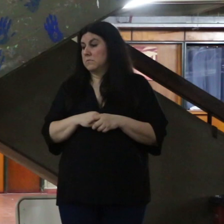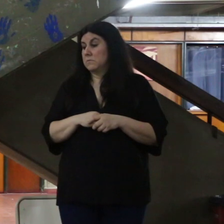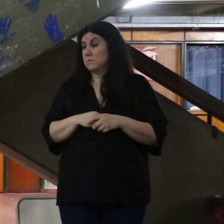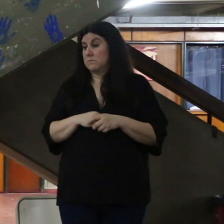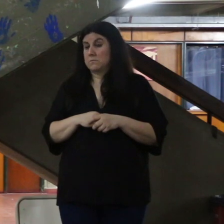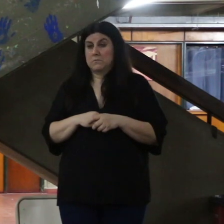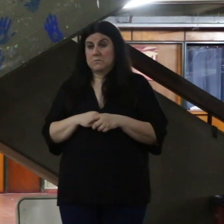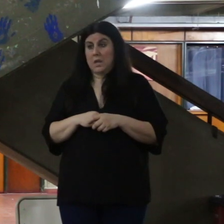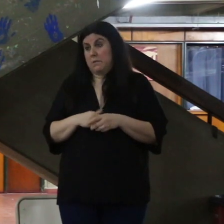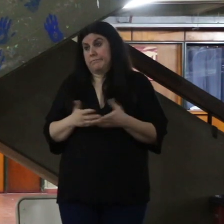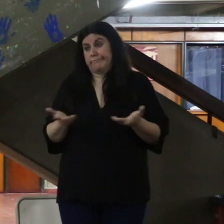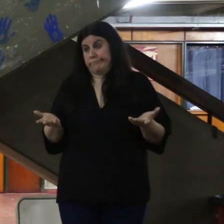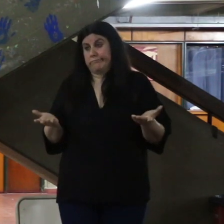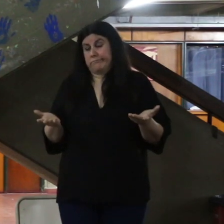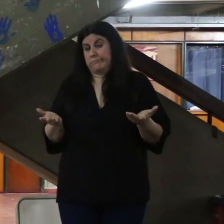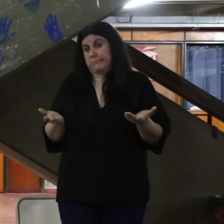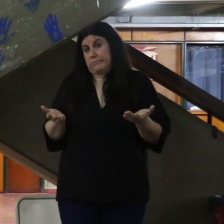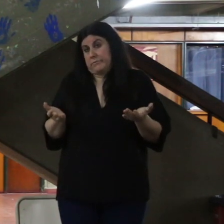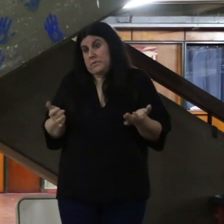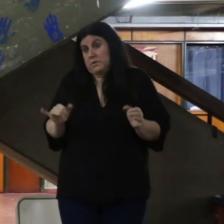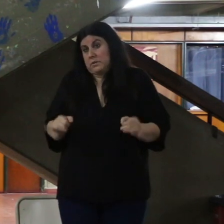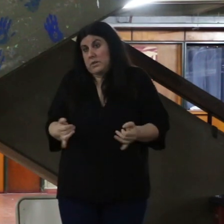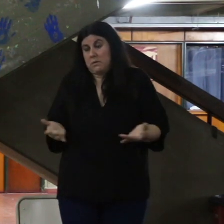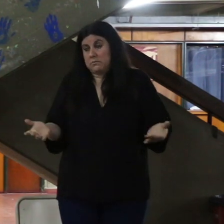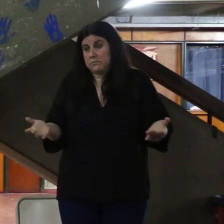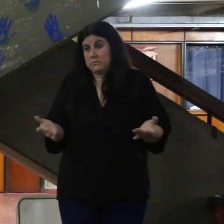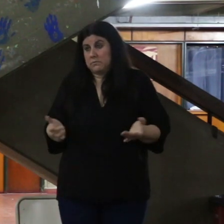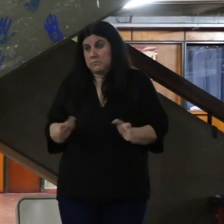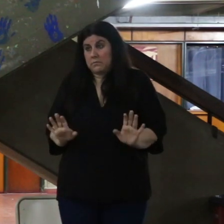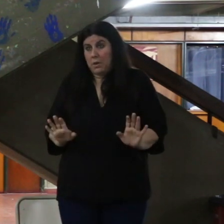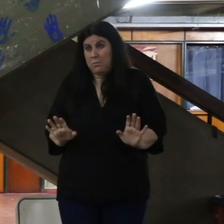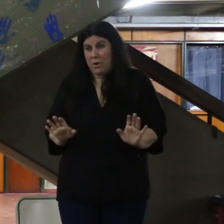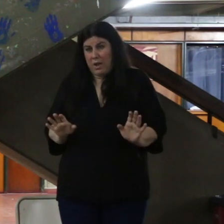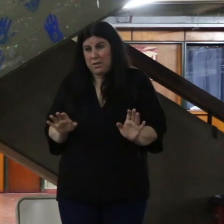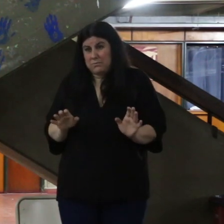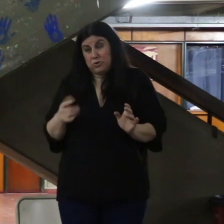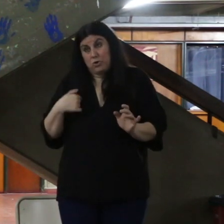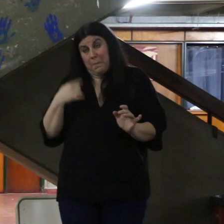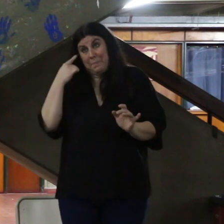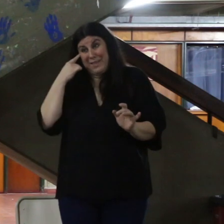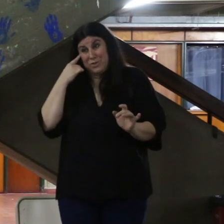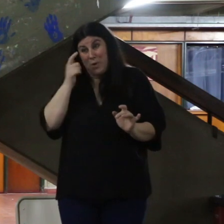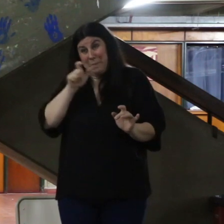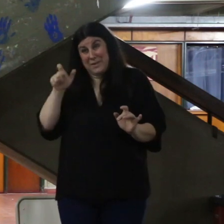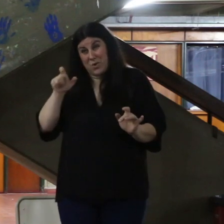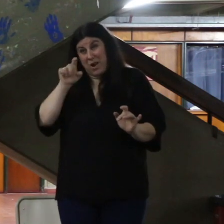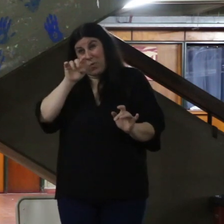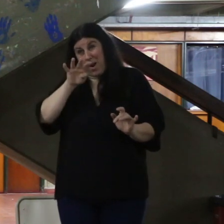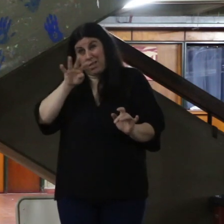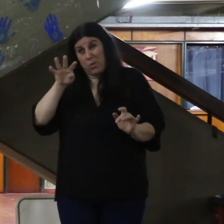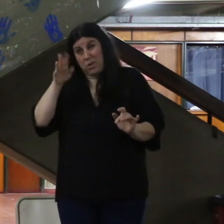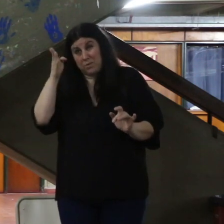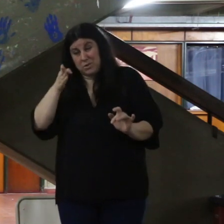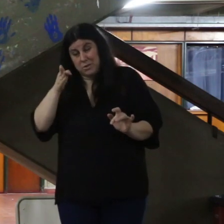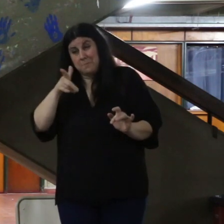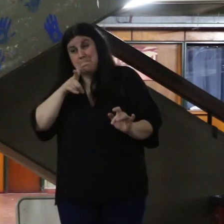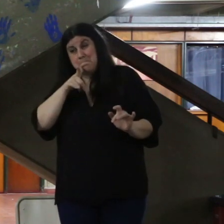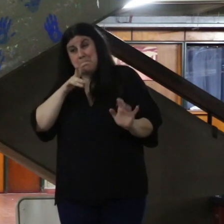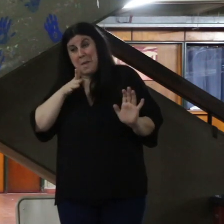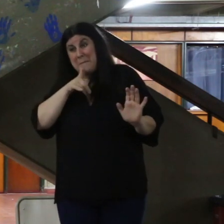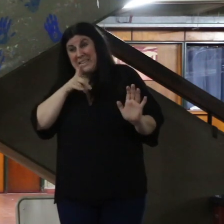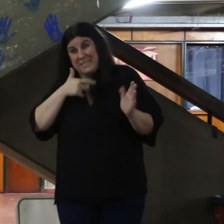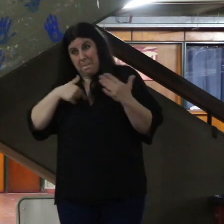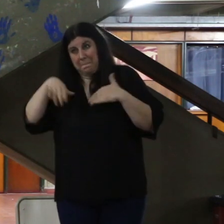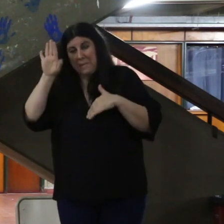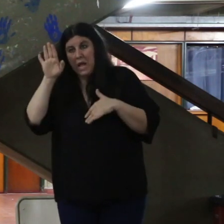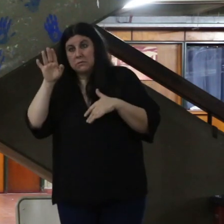por supuesto, digo, yo creo que a lo mejor puede haber sido más del 44%, porque fue lo mismo que sentimos